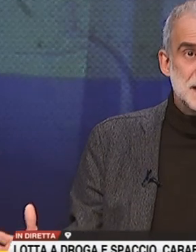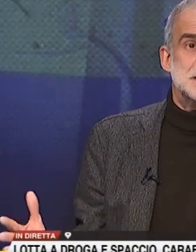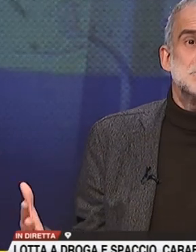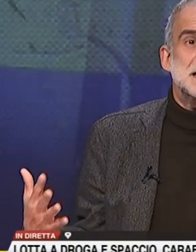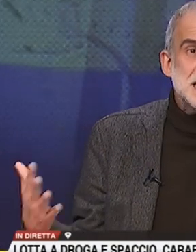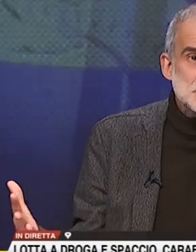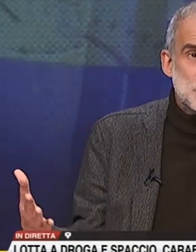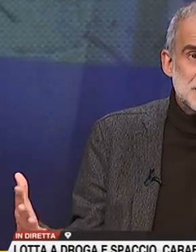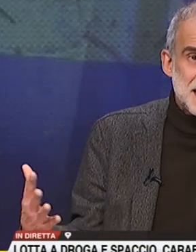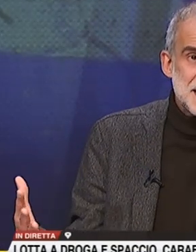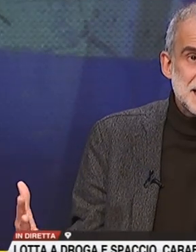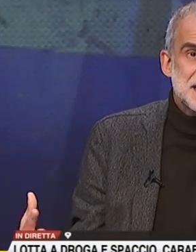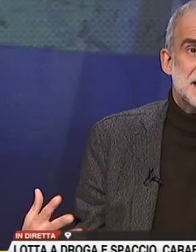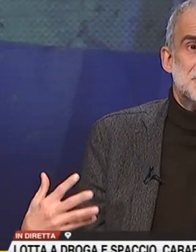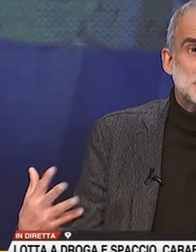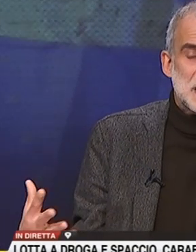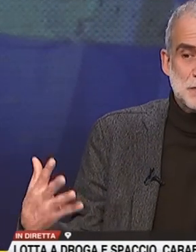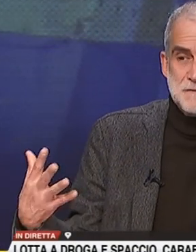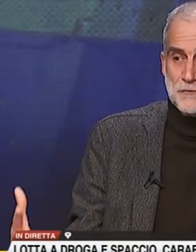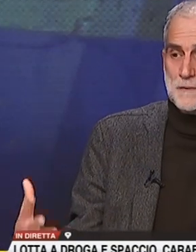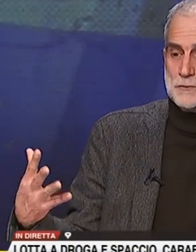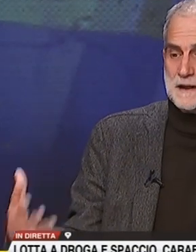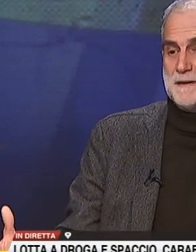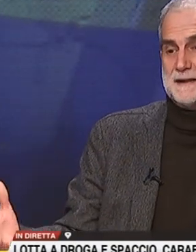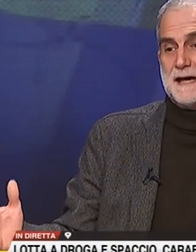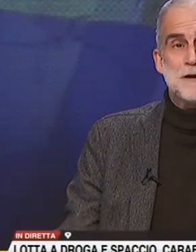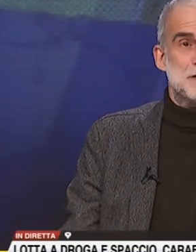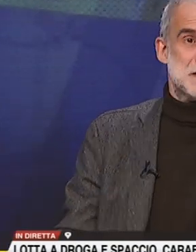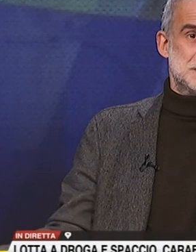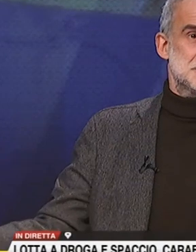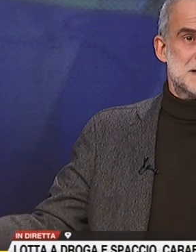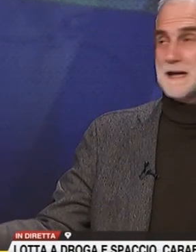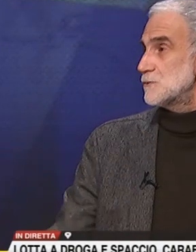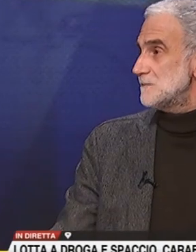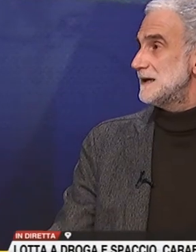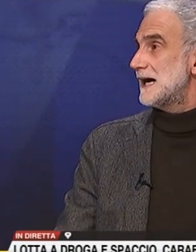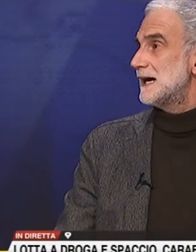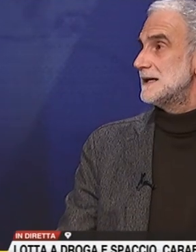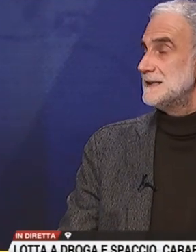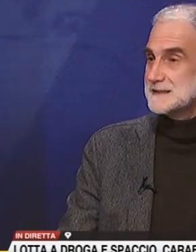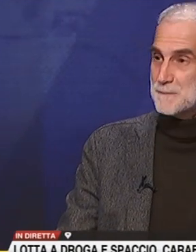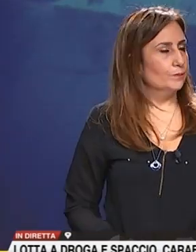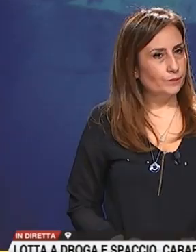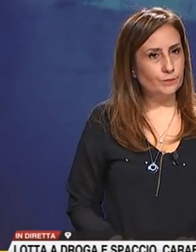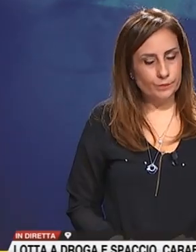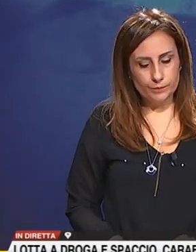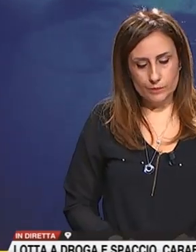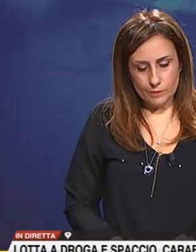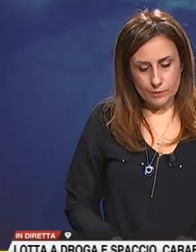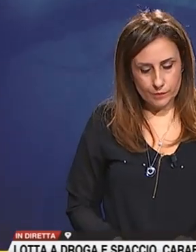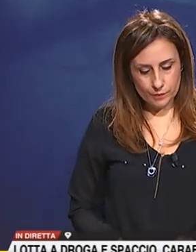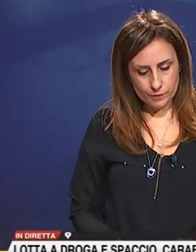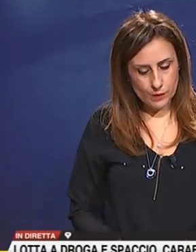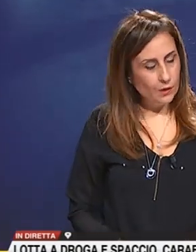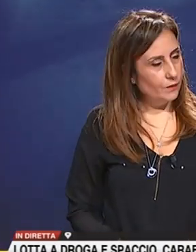tutti, l'accesso può essere anche effettuato in forma totalmente anonima. Quindi la possibilità, certo, di intraprendere un percorso di